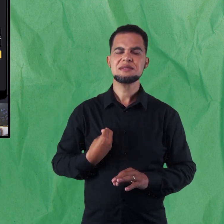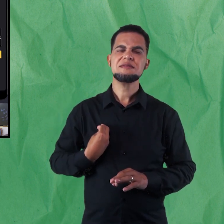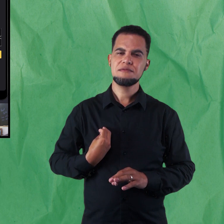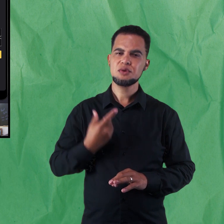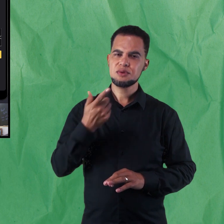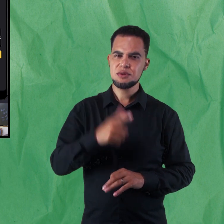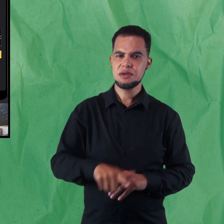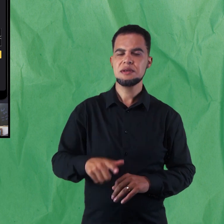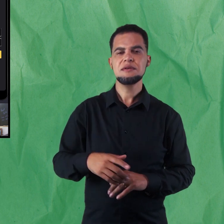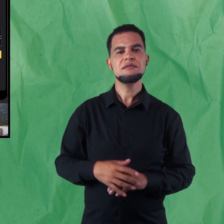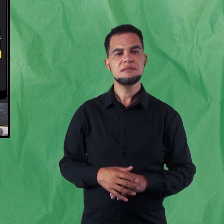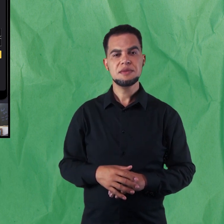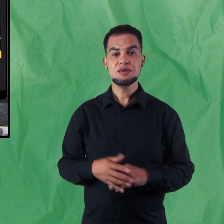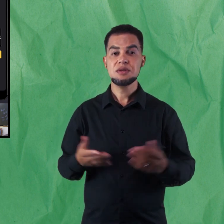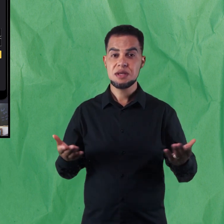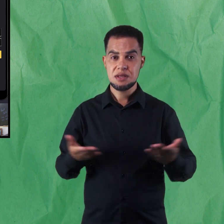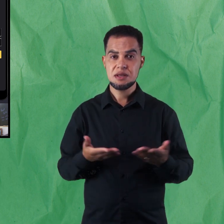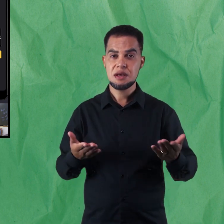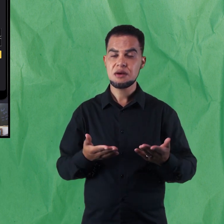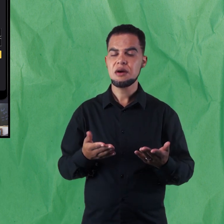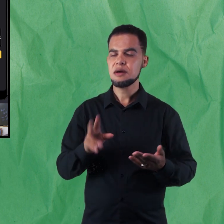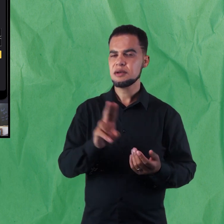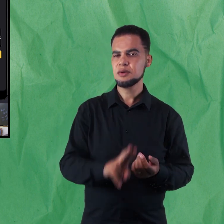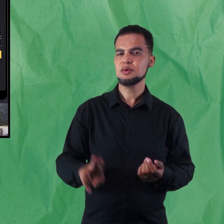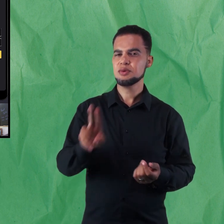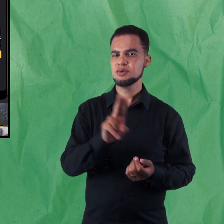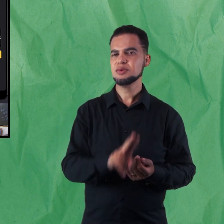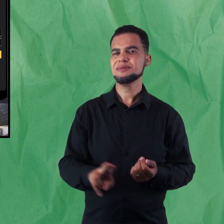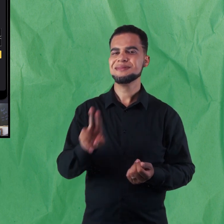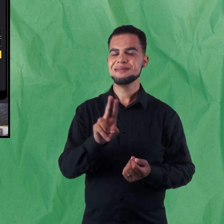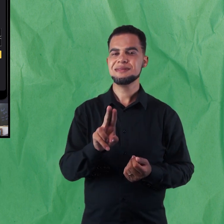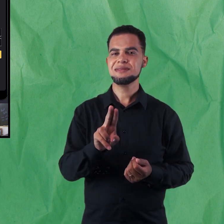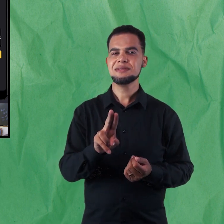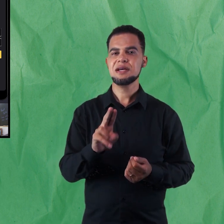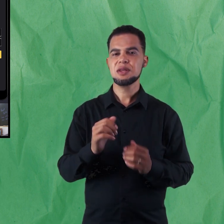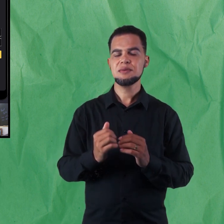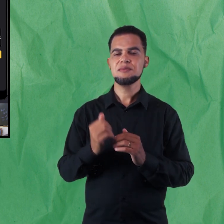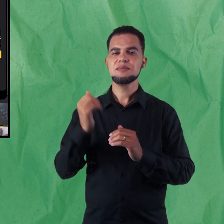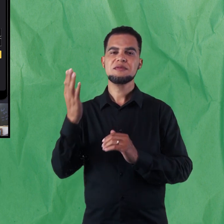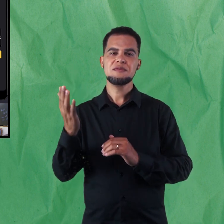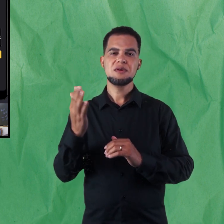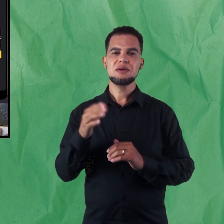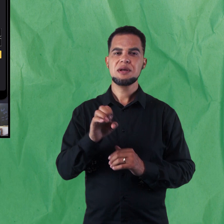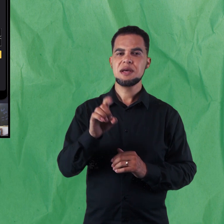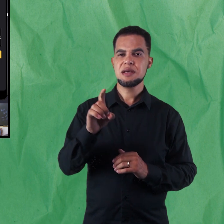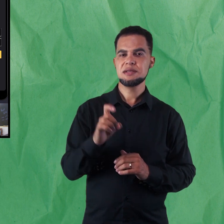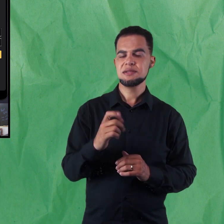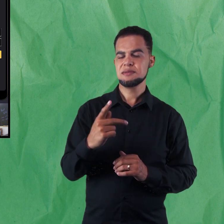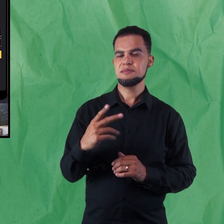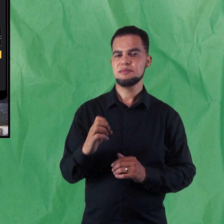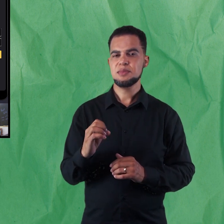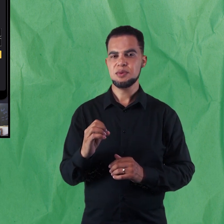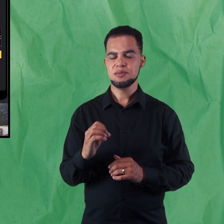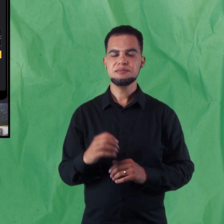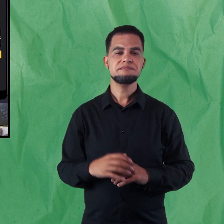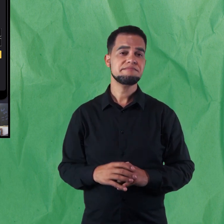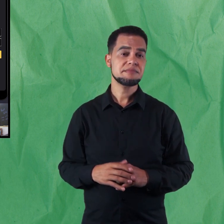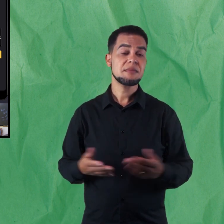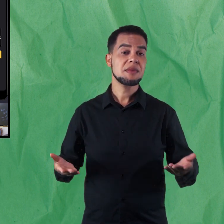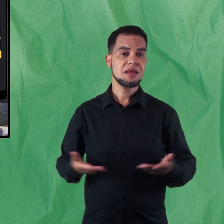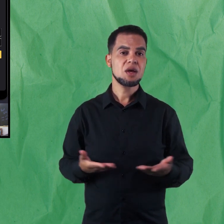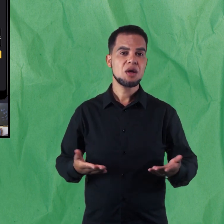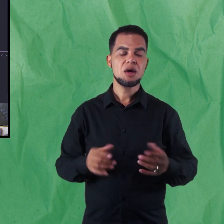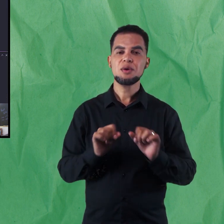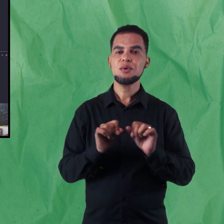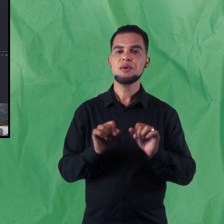funcionando novamente e agora utilizando aqui por fora do Expo Go. Agora,